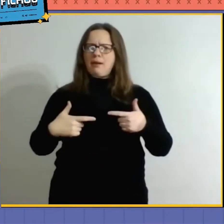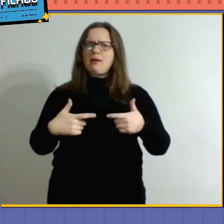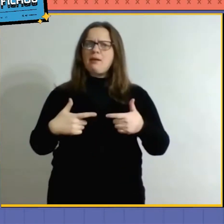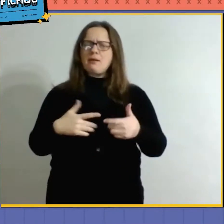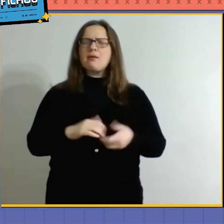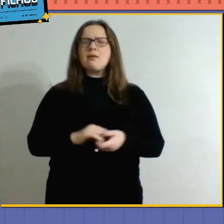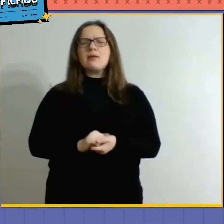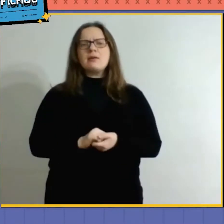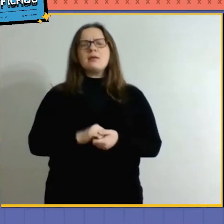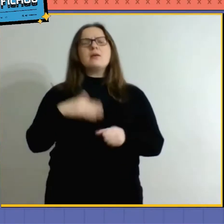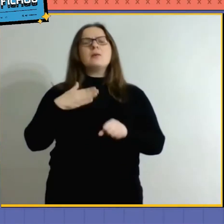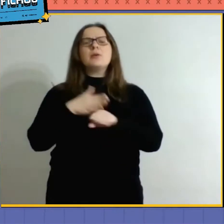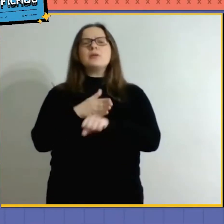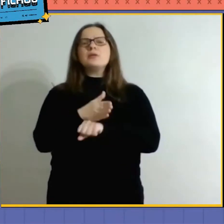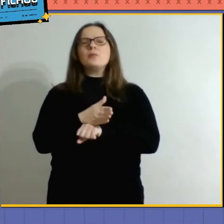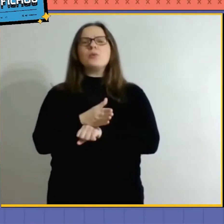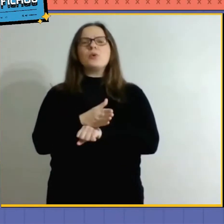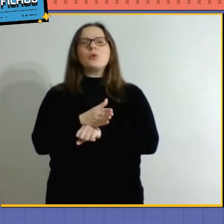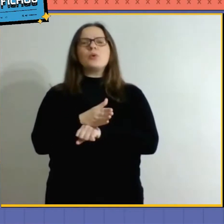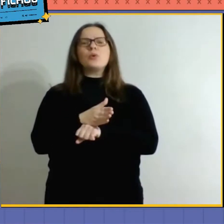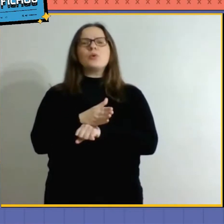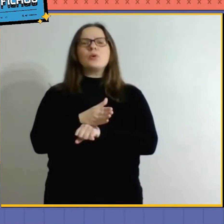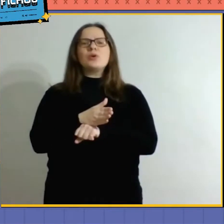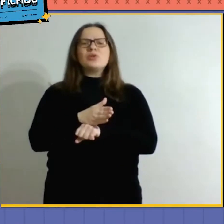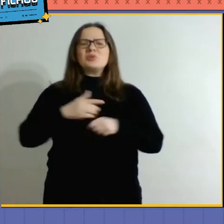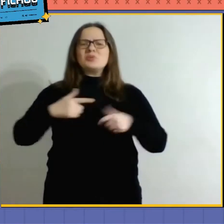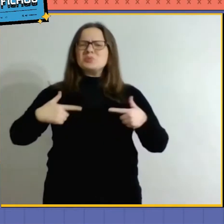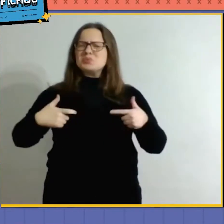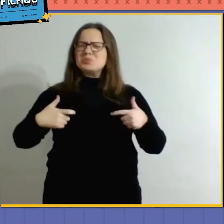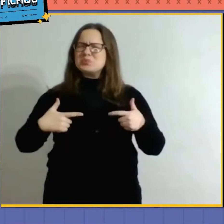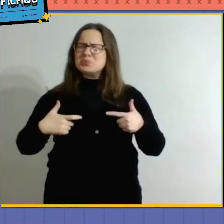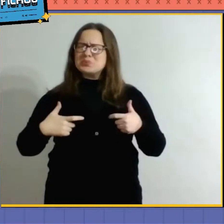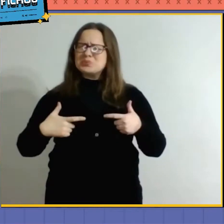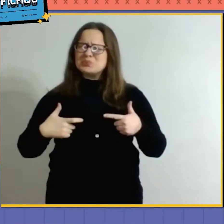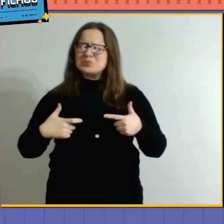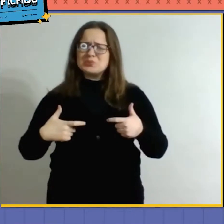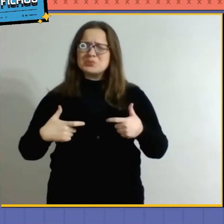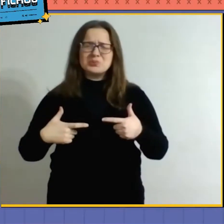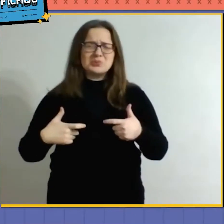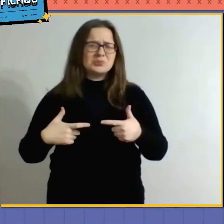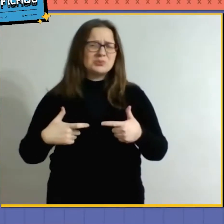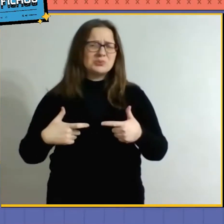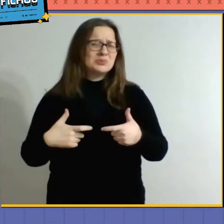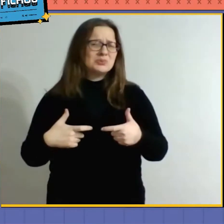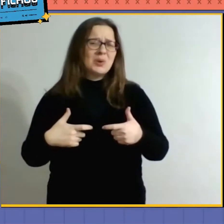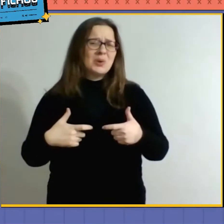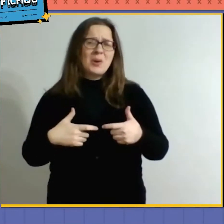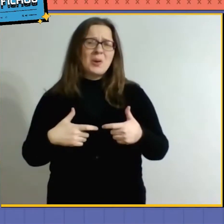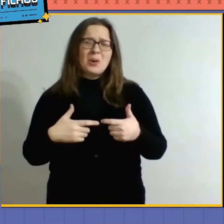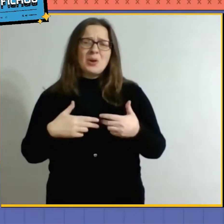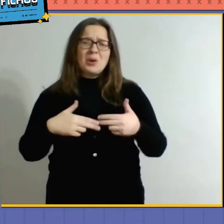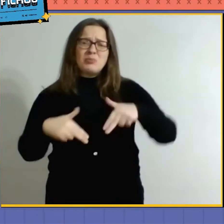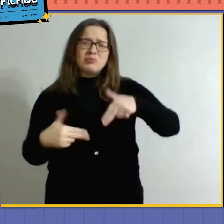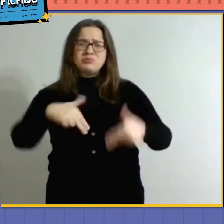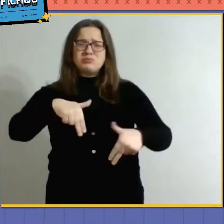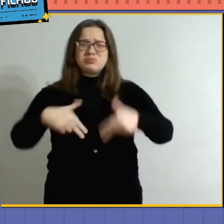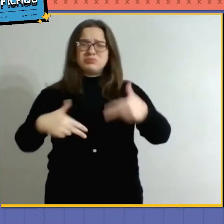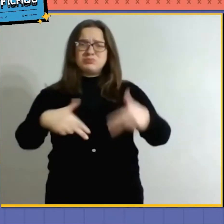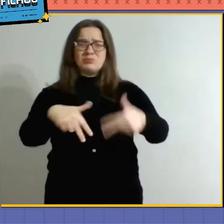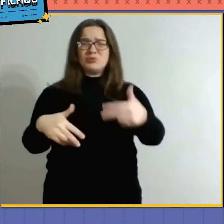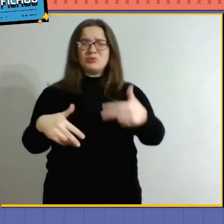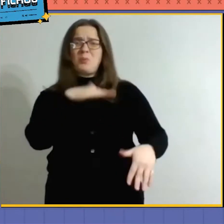participou é de uma das batalhas mais sangrentas da Segunda Guerra Mundial que foi a batalha de Okinawa né